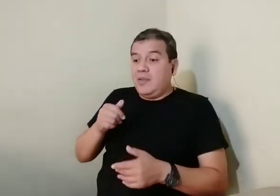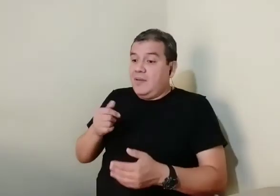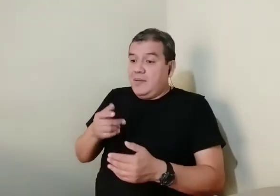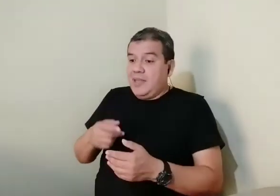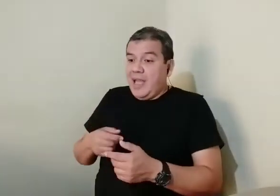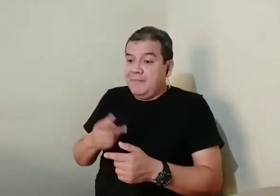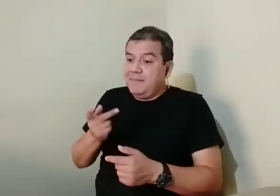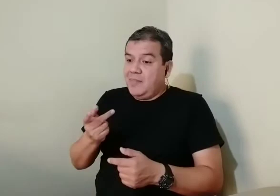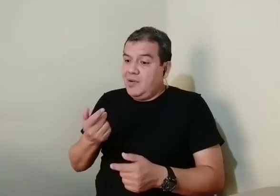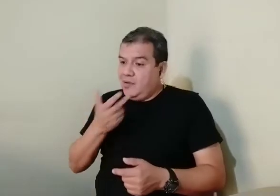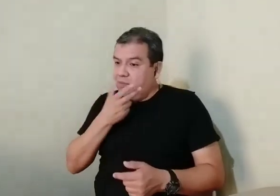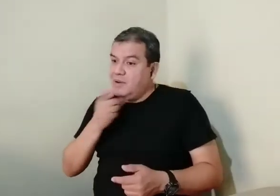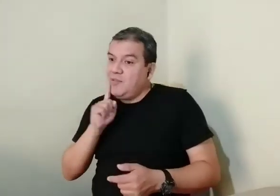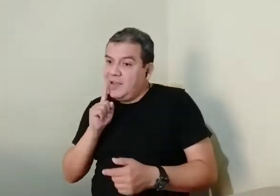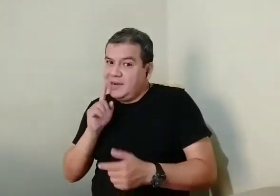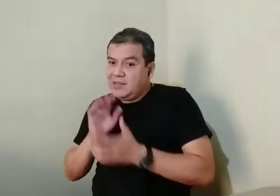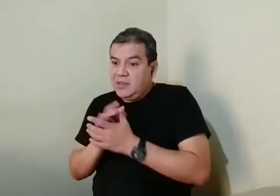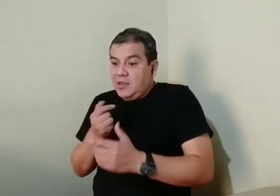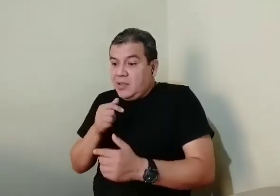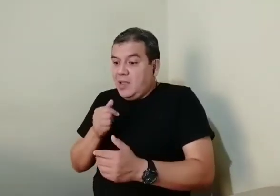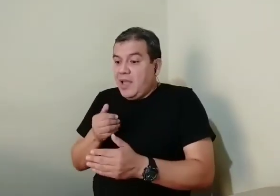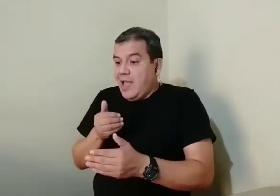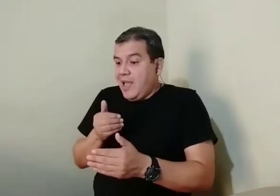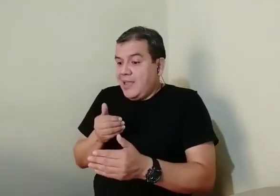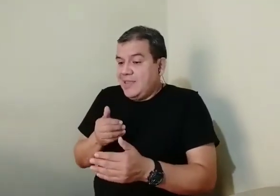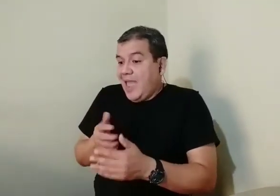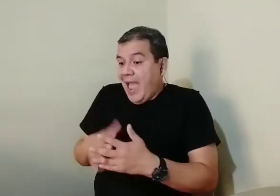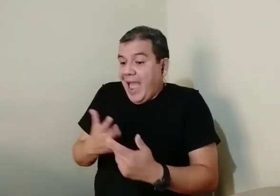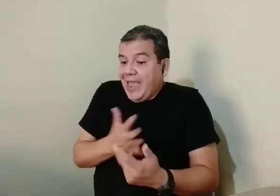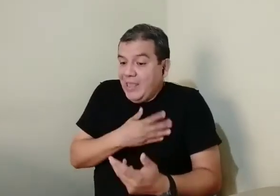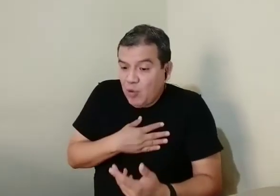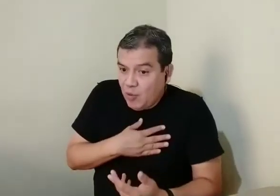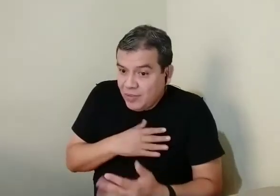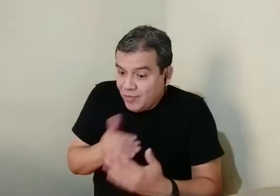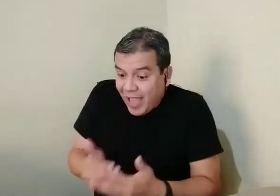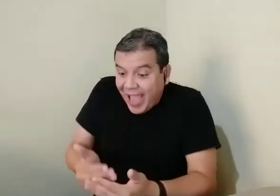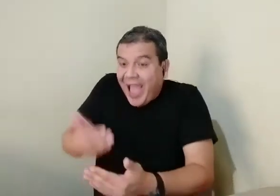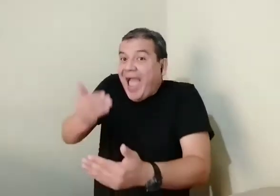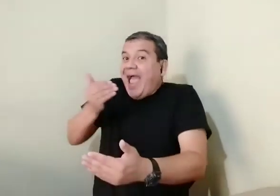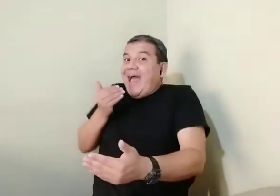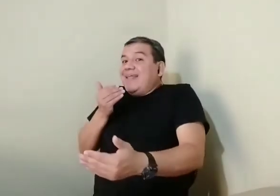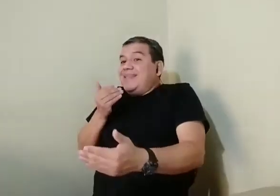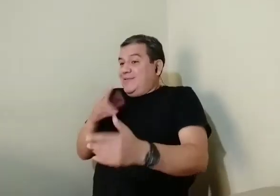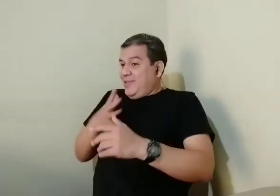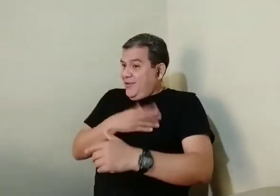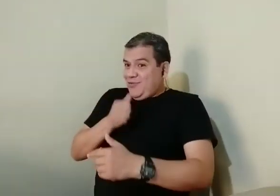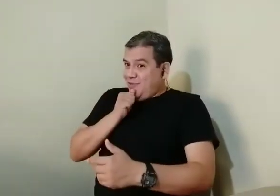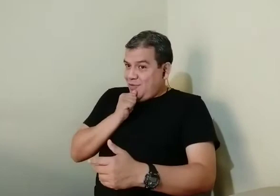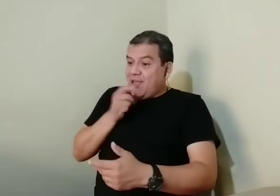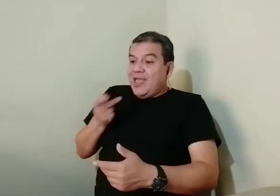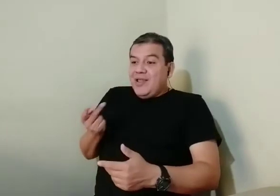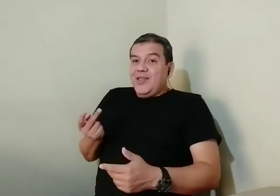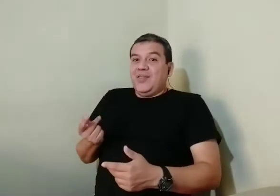hombres y las mujeres deberían familiarizarse con las leyes del desarrollo